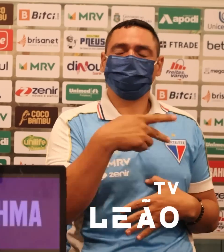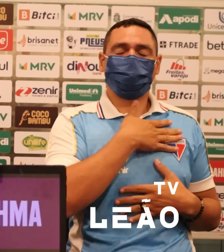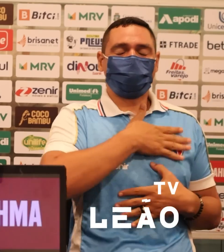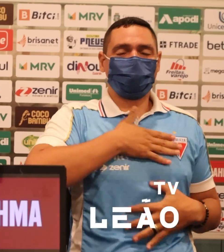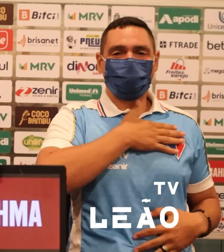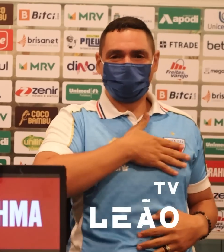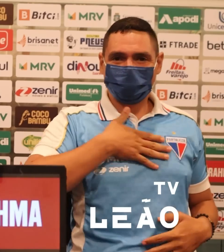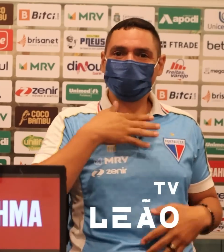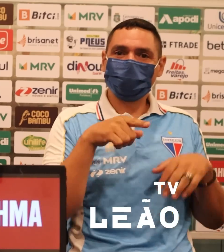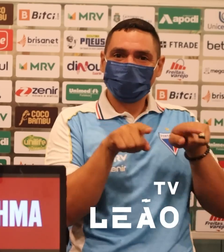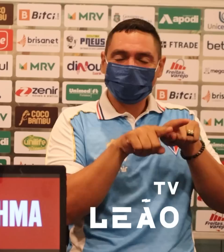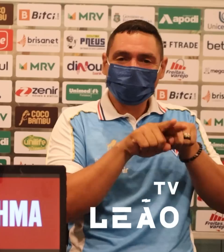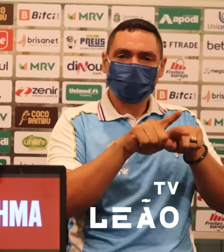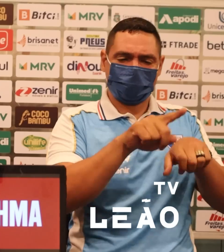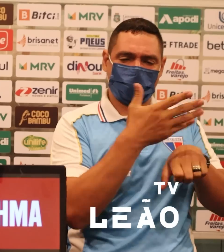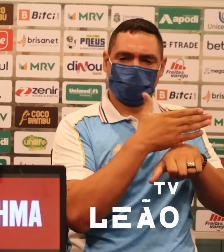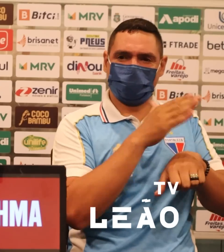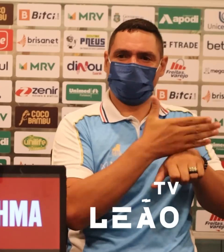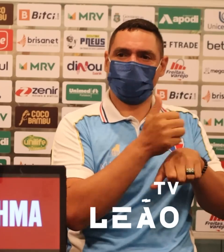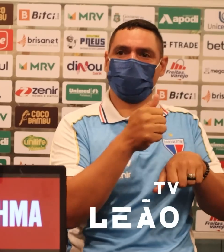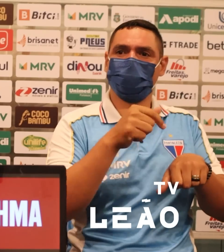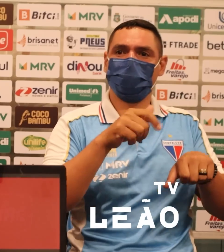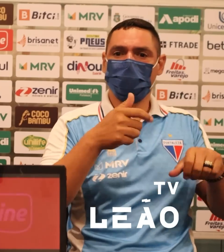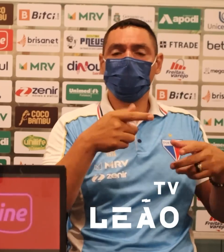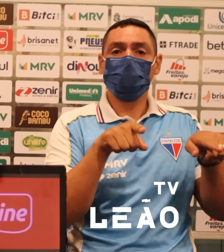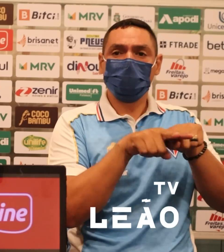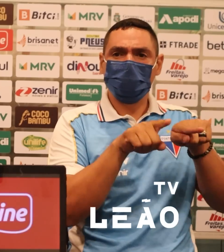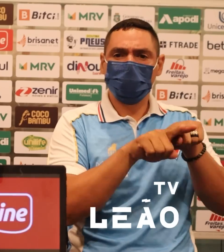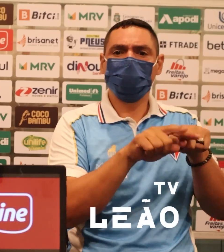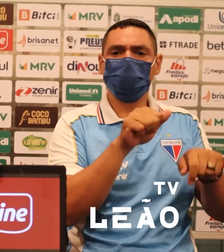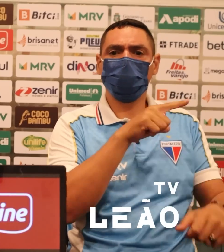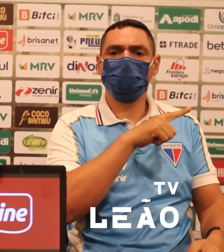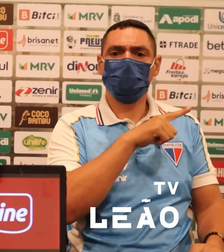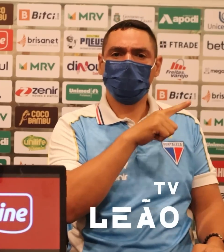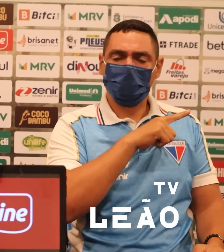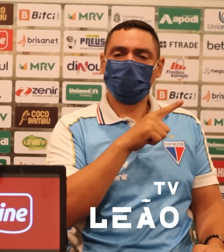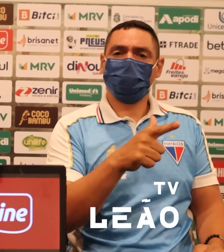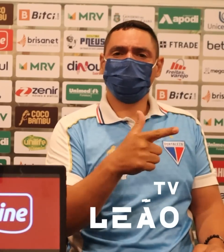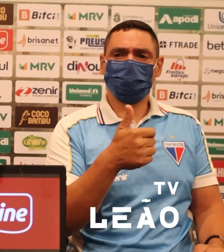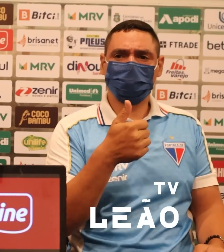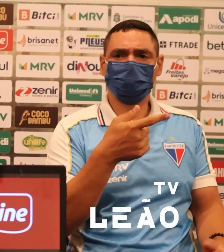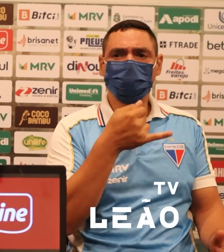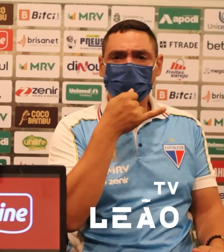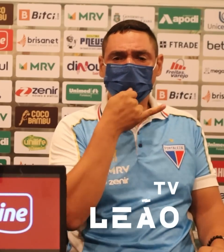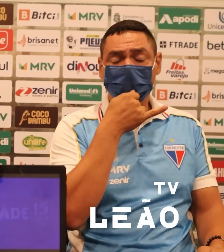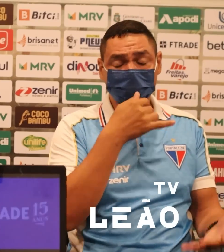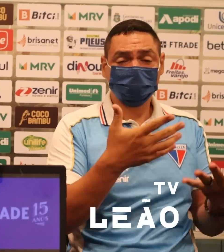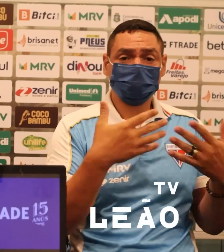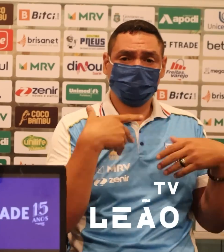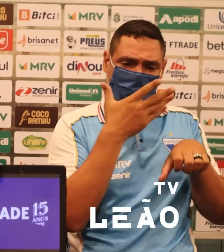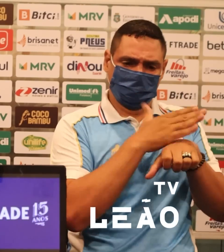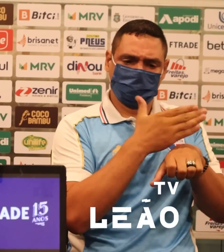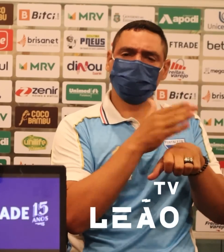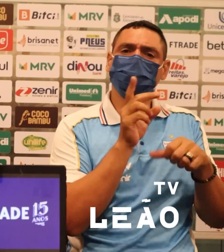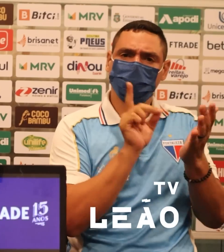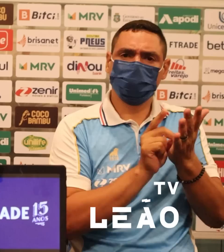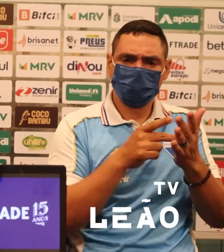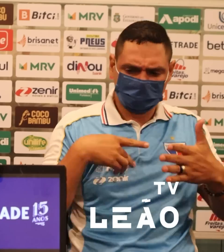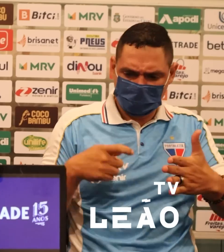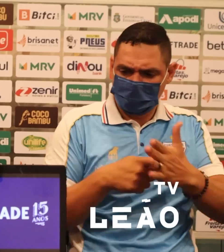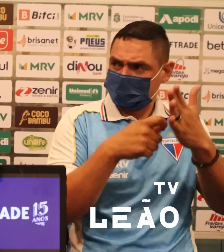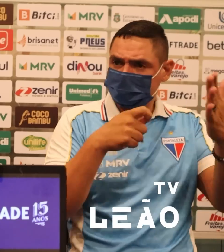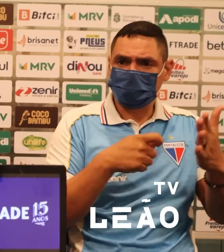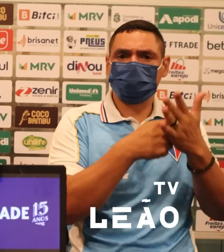felices con su trabajo también. También es un trabajo que exige o tiene que tener mucha exigencia,